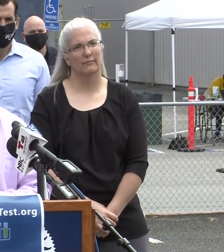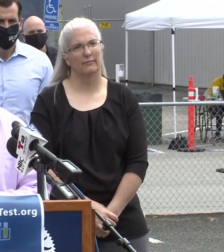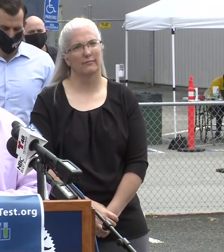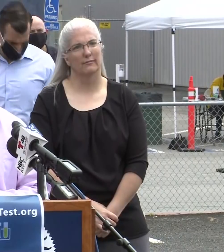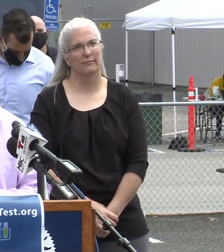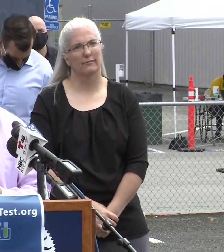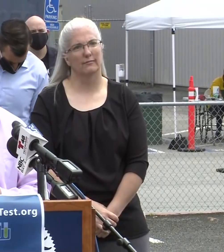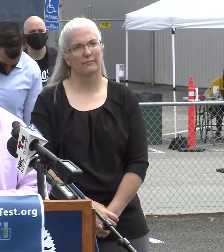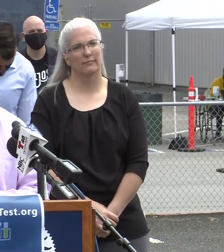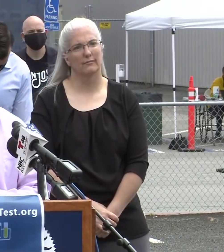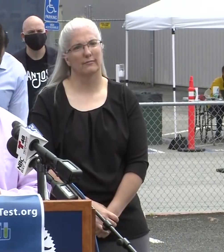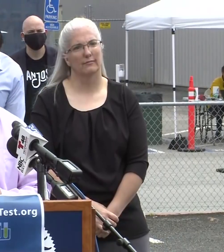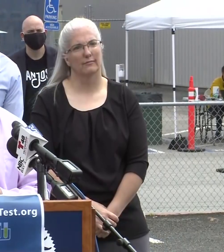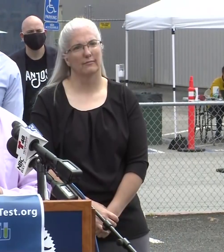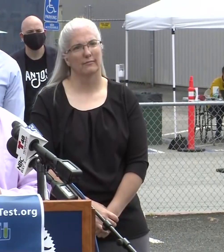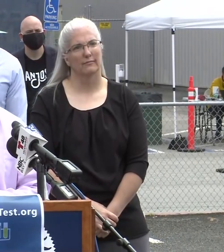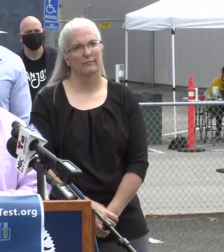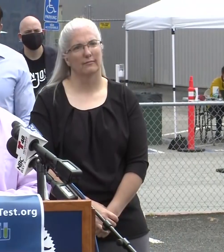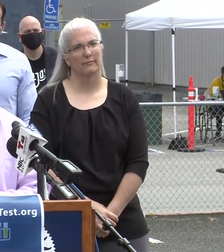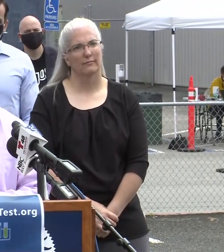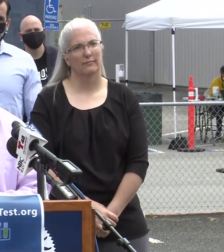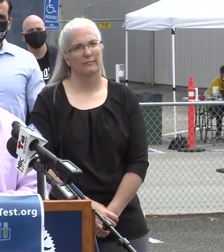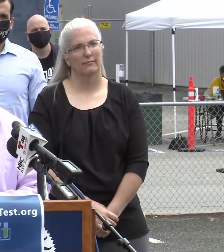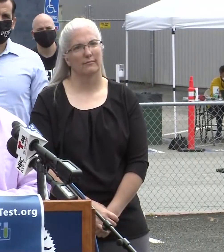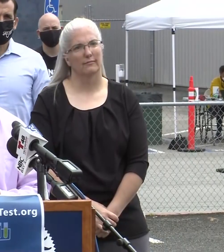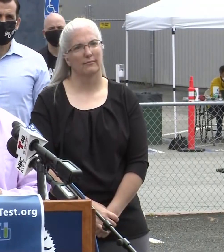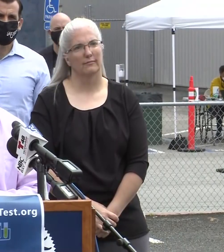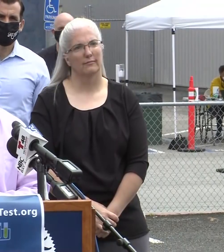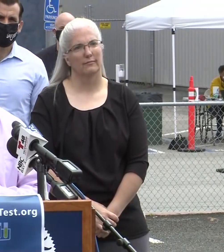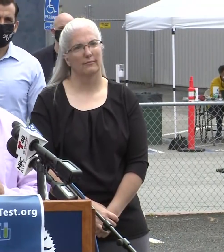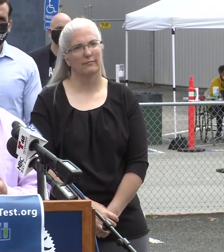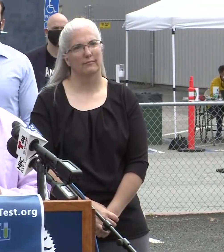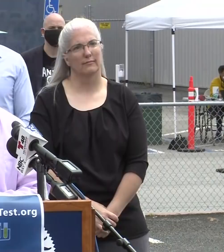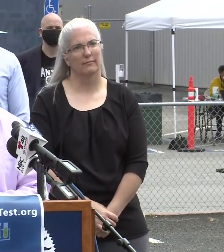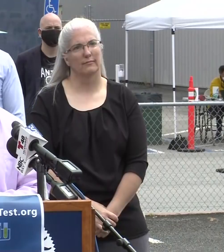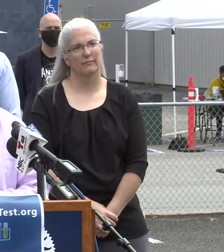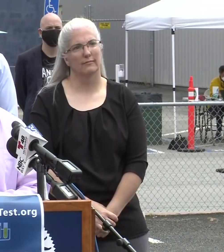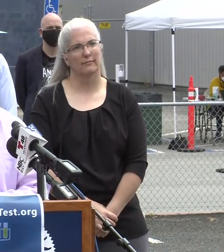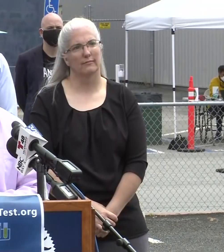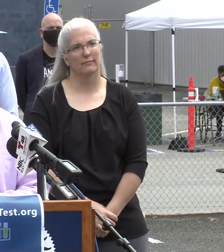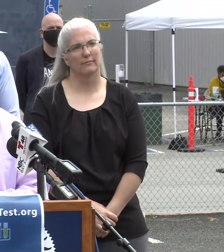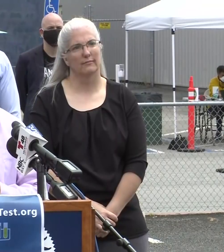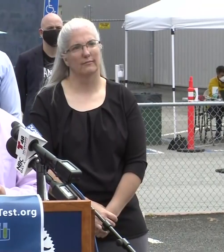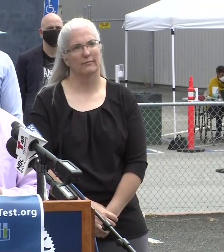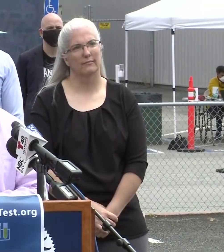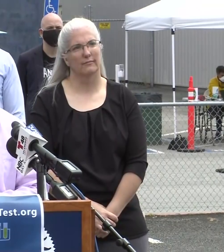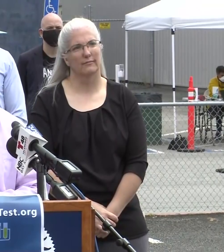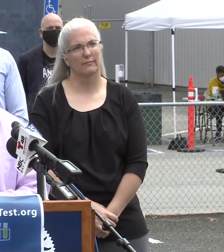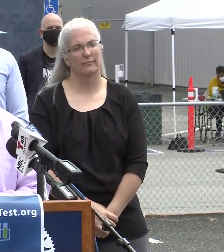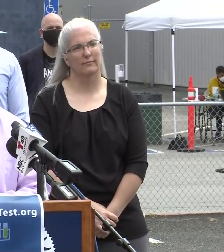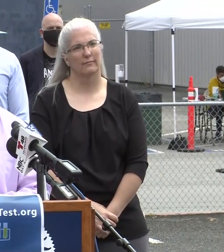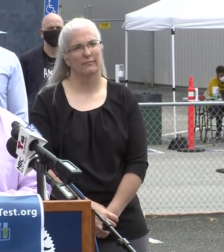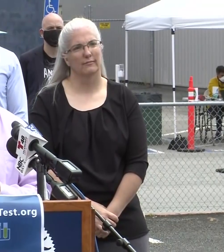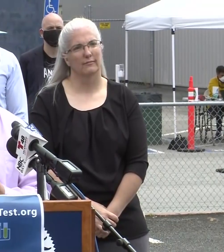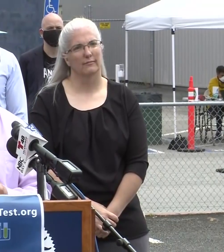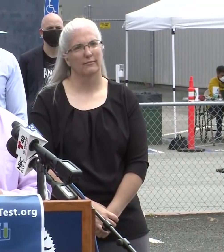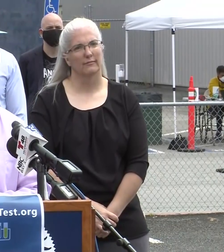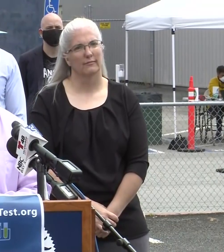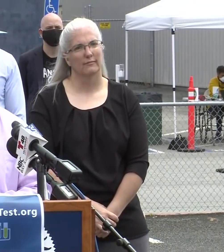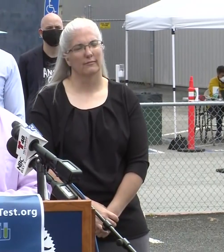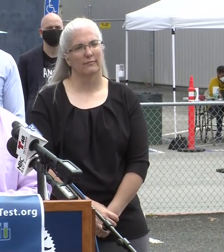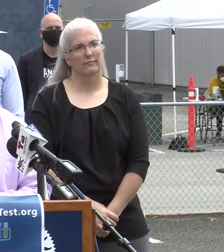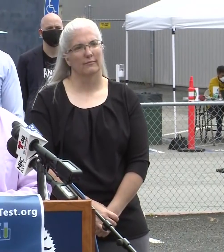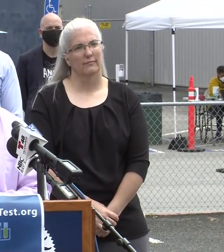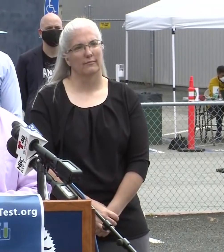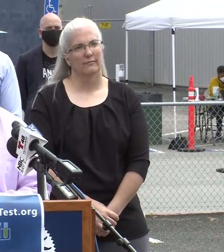dẫn, chỉ lấy một cái cây đút vào cái mũi của mình khoảng 10 giây, xoáy rồi cái trả về thôi. Cho nên nó rất là đơn giản, rất là miễn phí, rất là tiện nghi. Cho nên nếu quý vị muốn